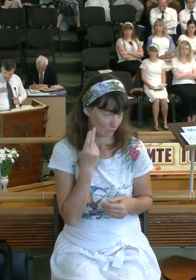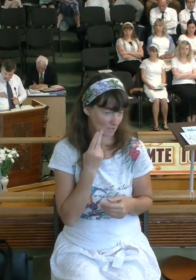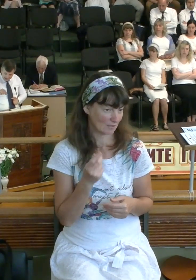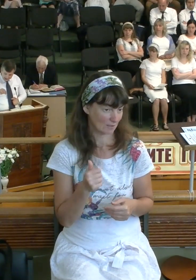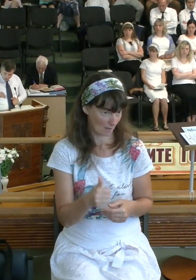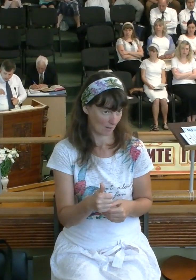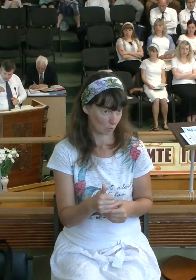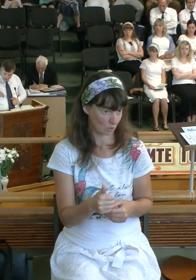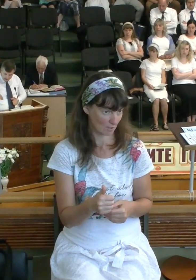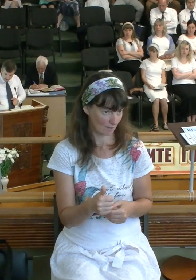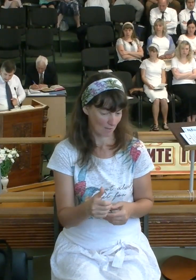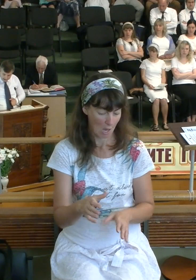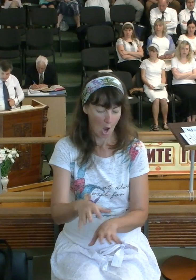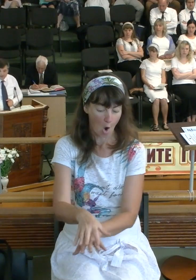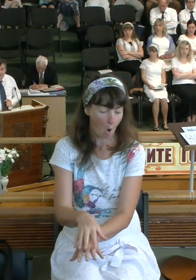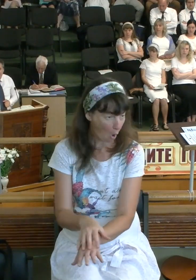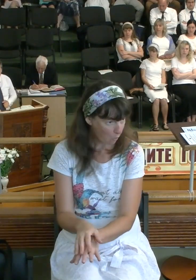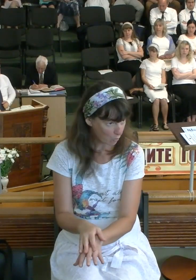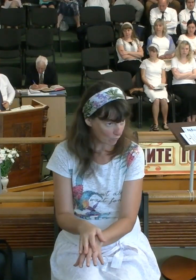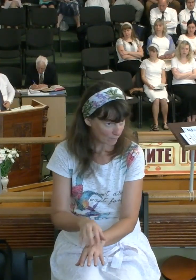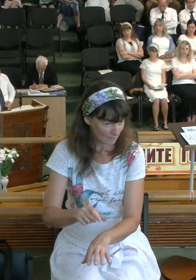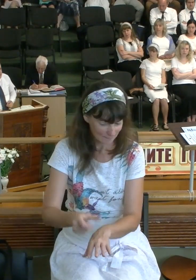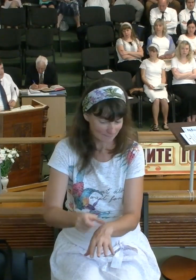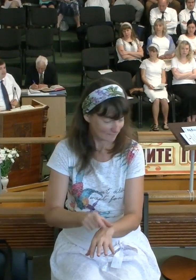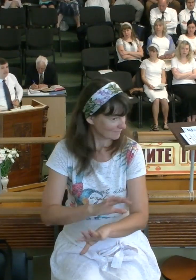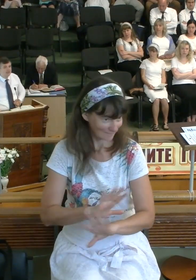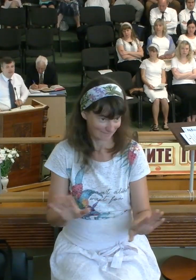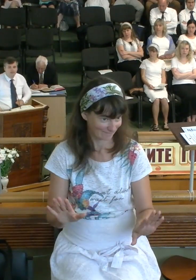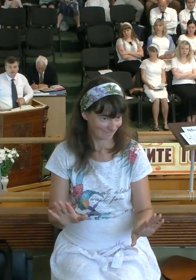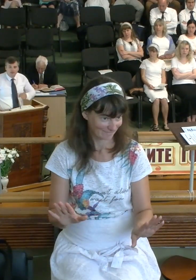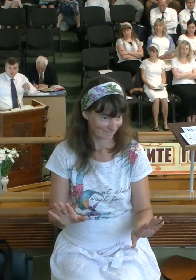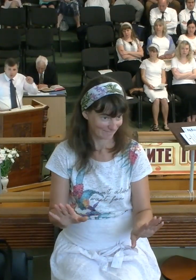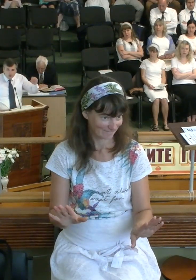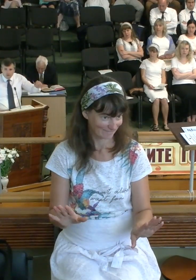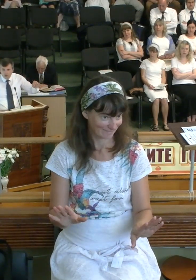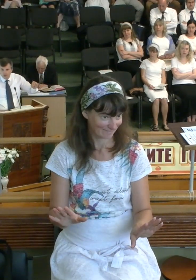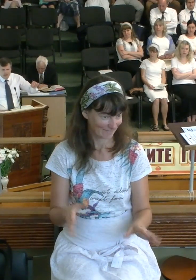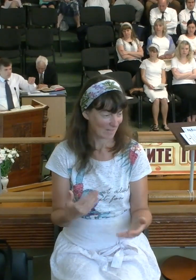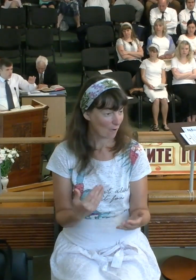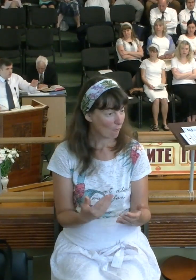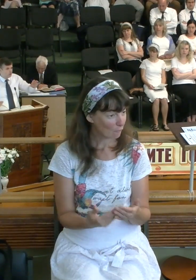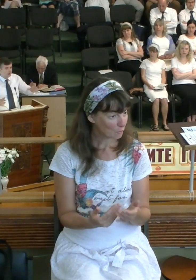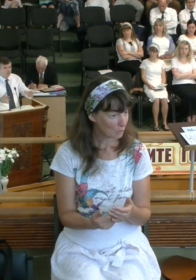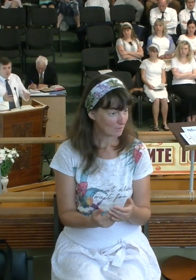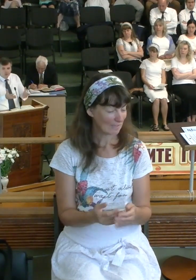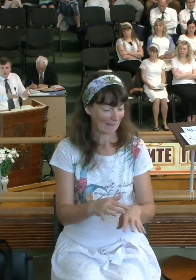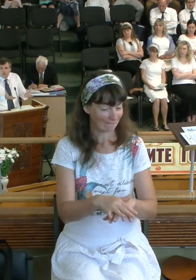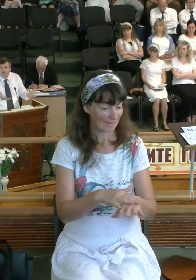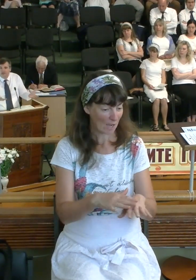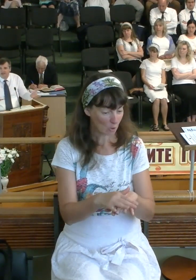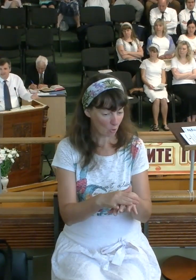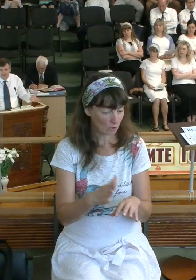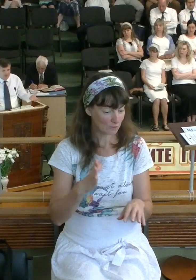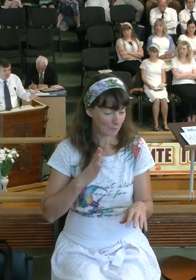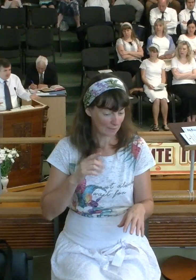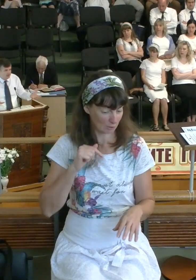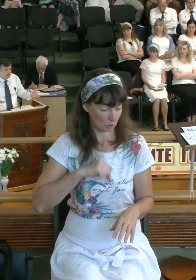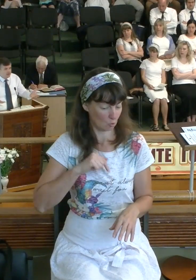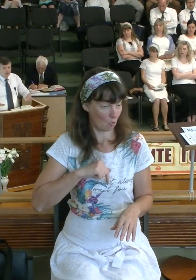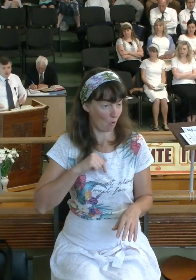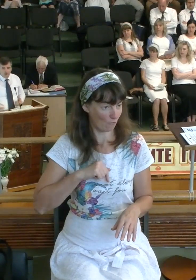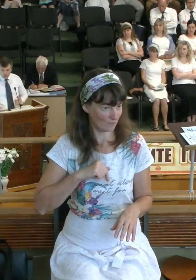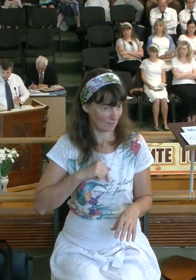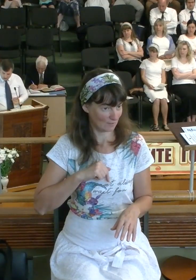те болезни, которые были тогда в израильском народе, они несли духовную, да, духовную такую, духовное